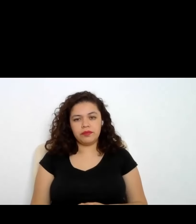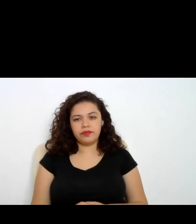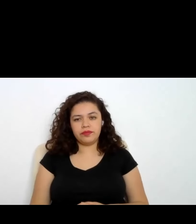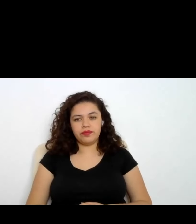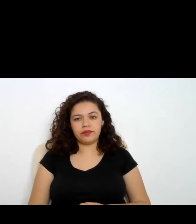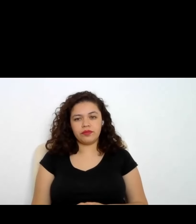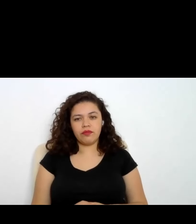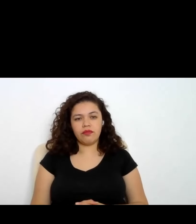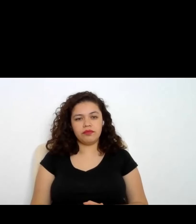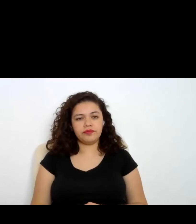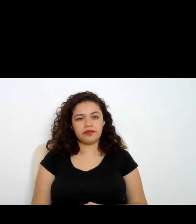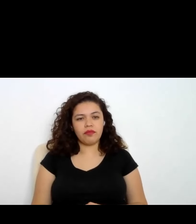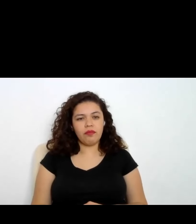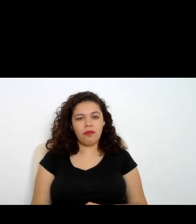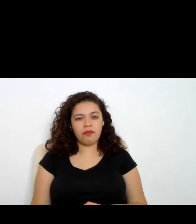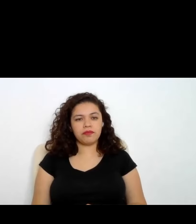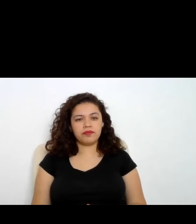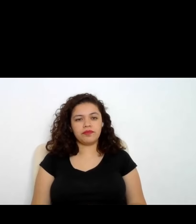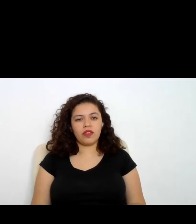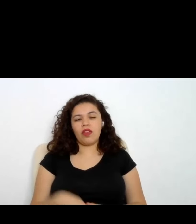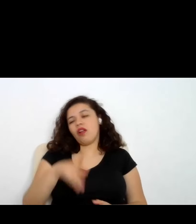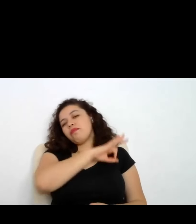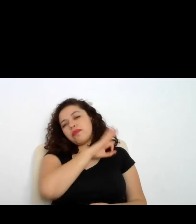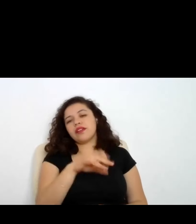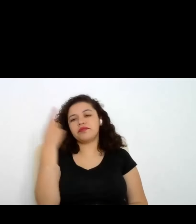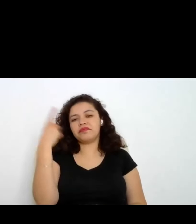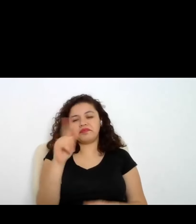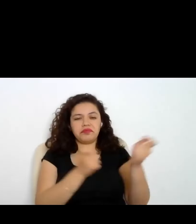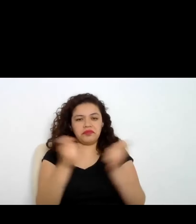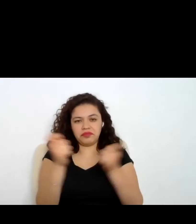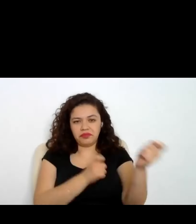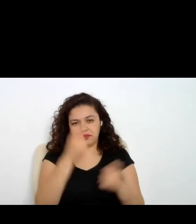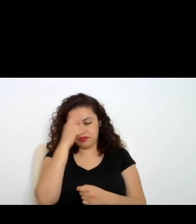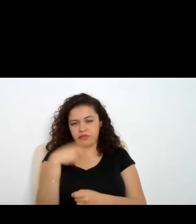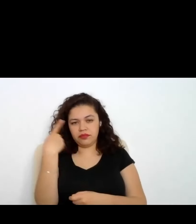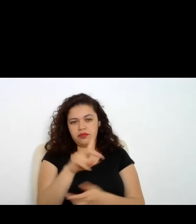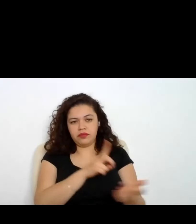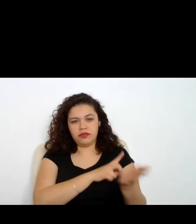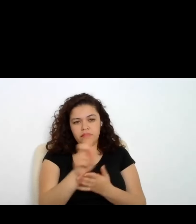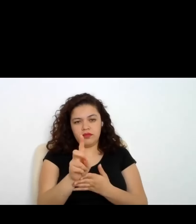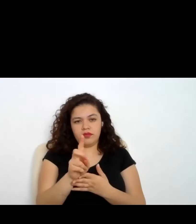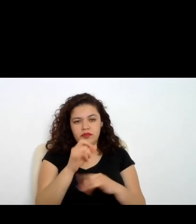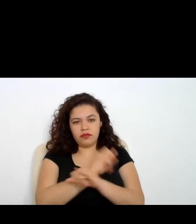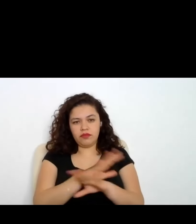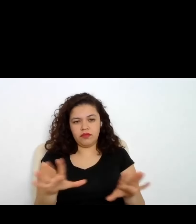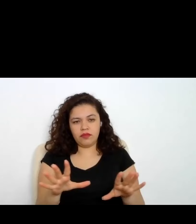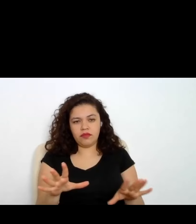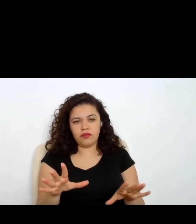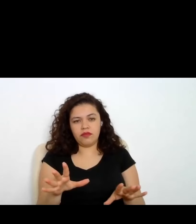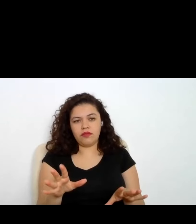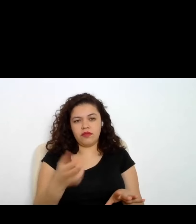Es el poder de disposición y control, que es el derecho de autodeterminación informativa que veíamos en